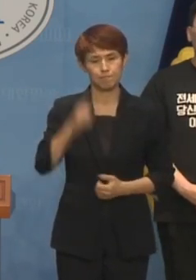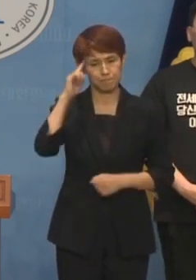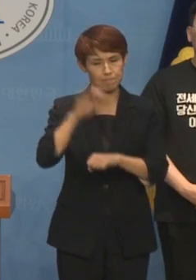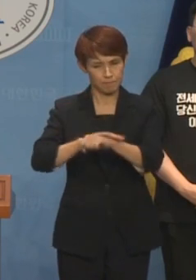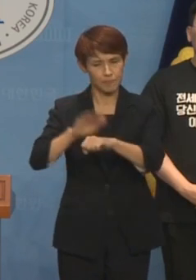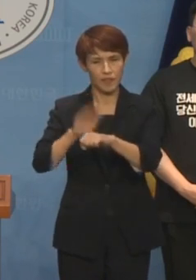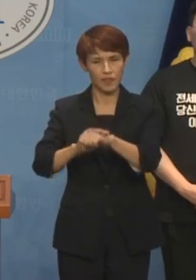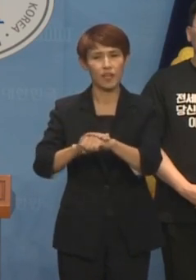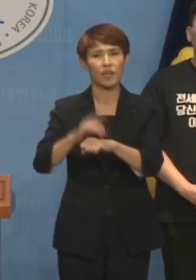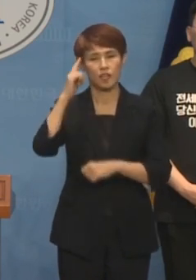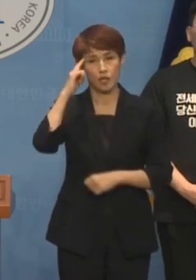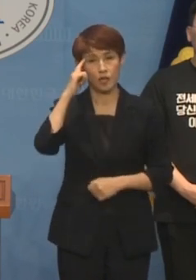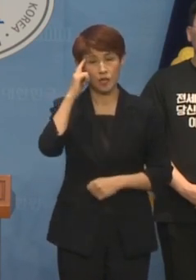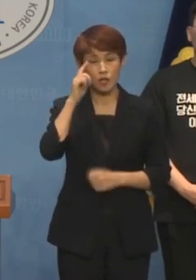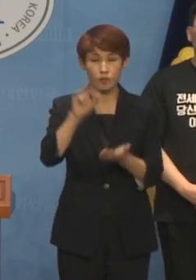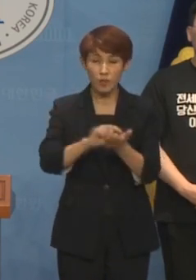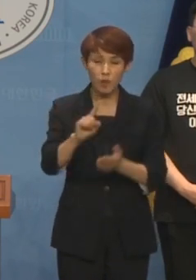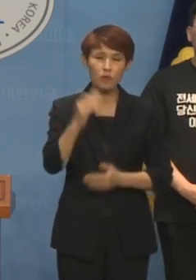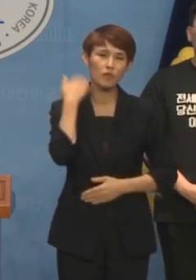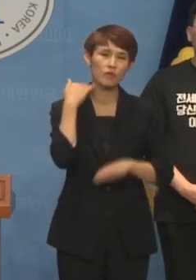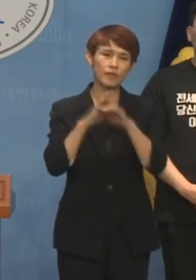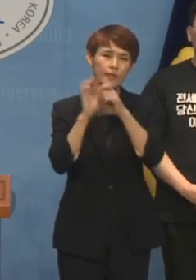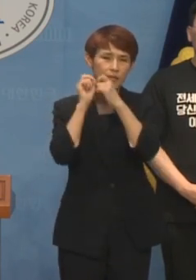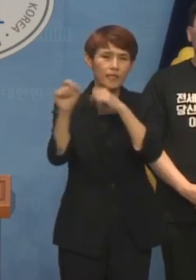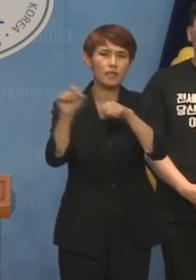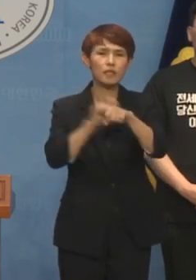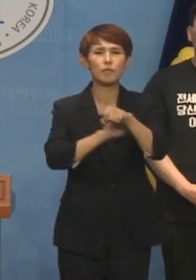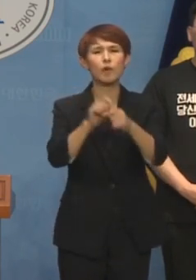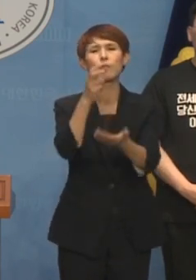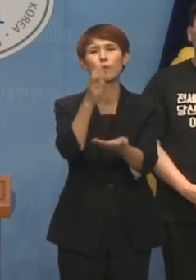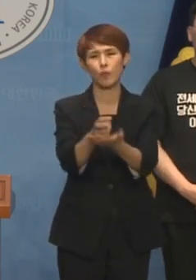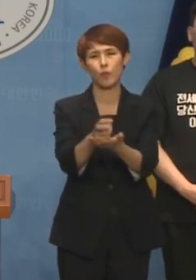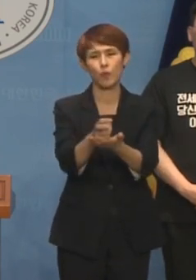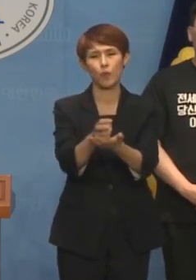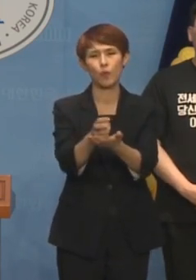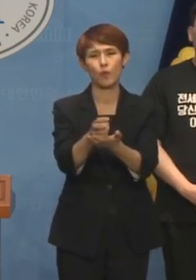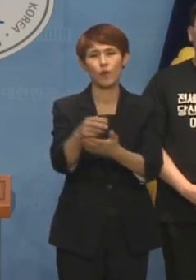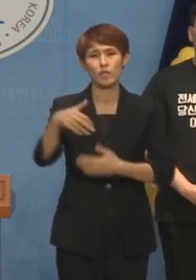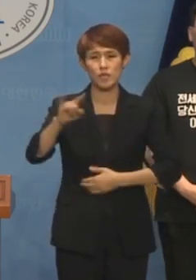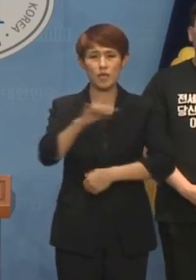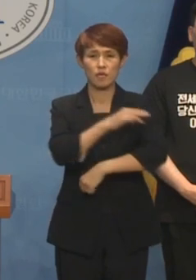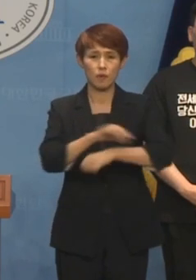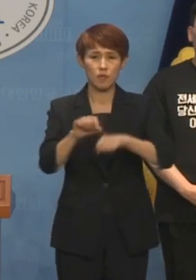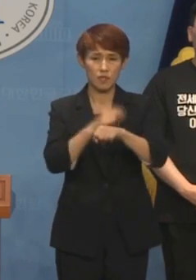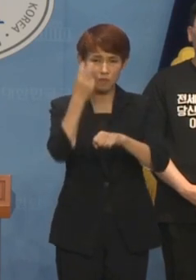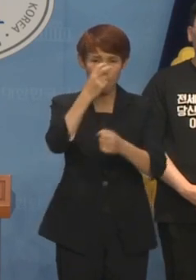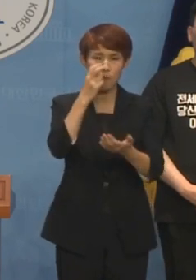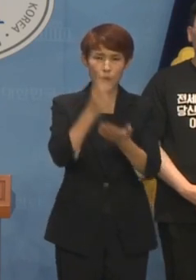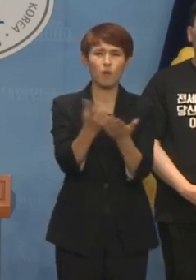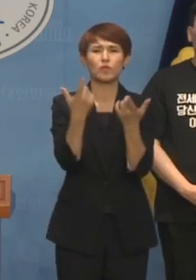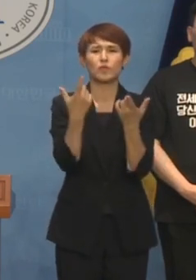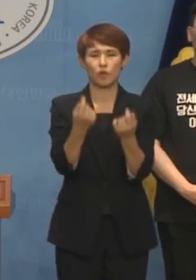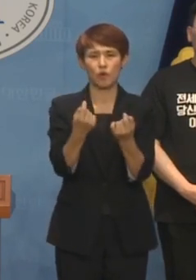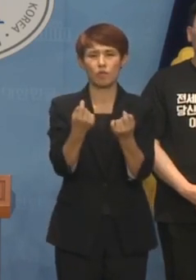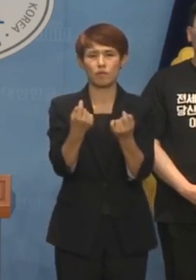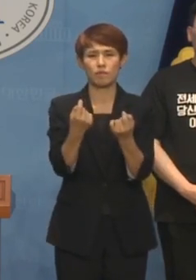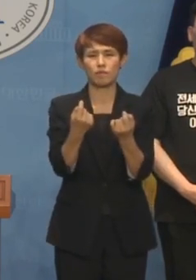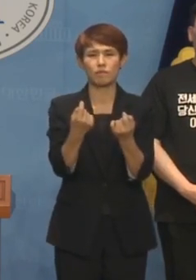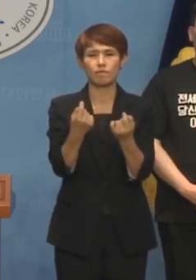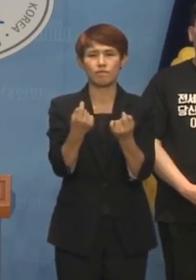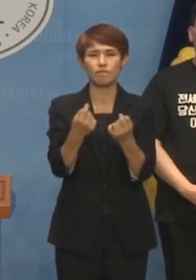생각합니다. 문제는 전세 사기 특별법도 그런 정도의 비중을 가지고 책임 있게 임해야